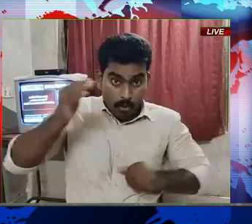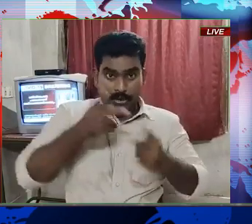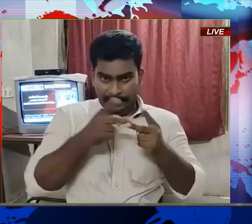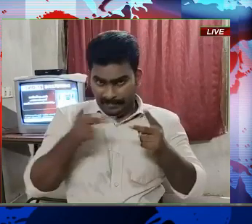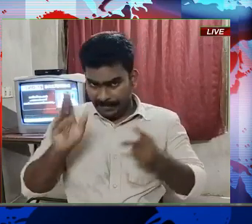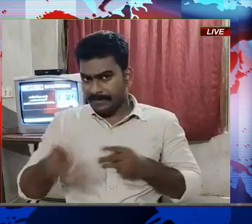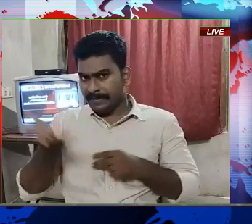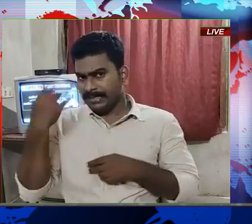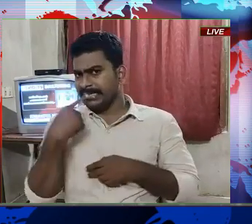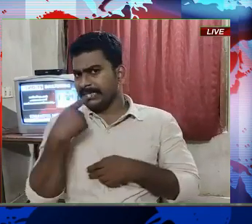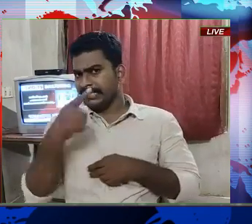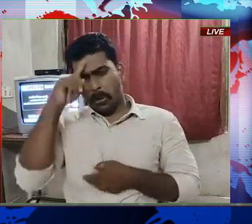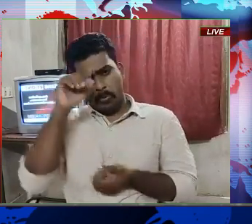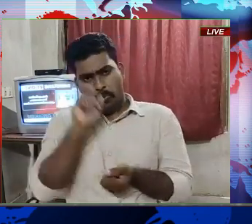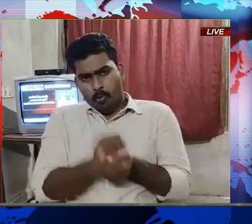അത്യാവശ്യ രോഗികൾക്ക്